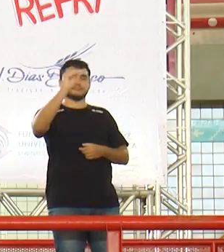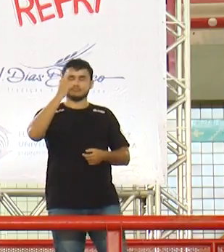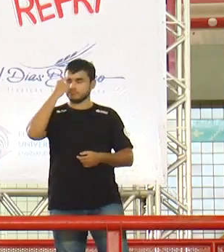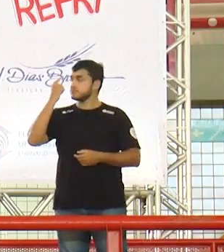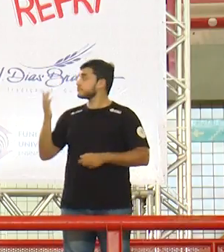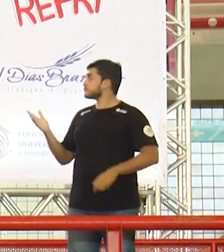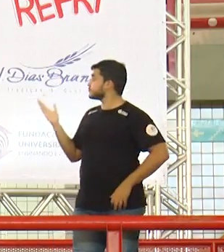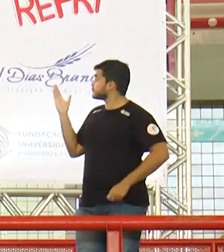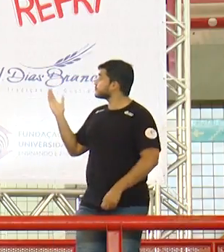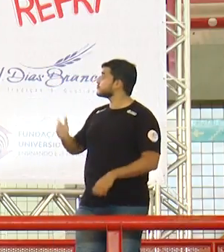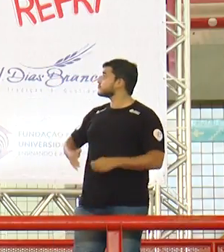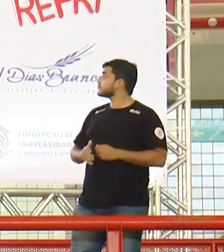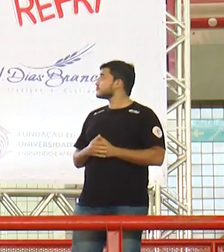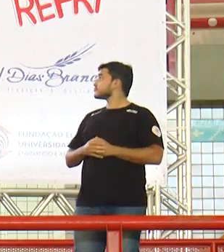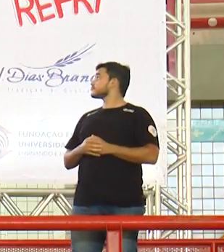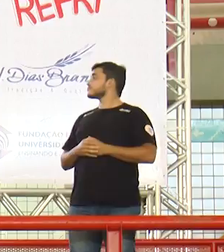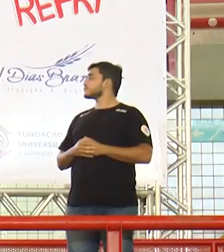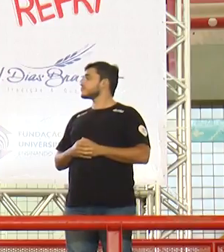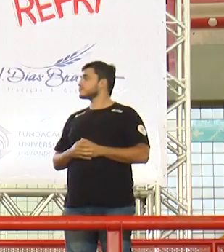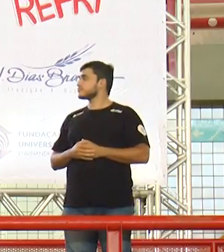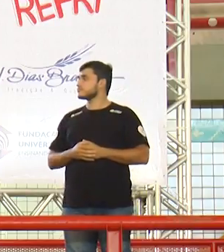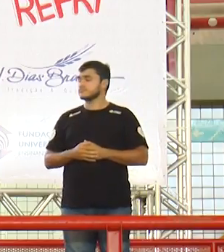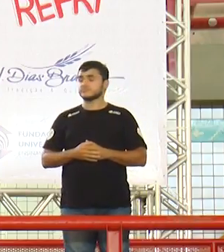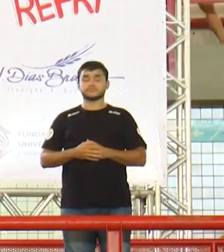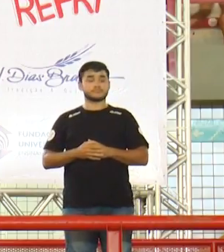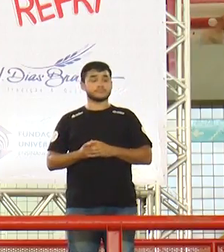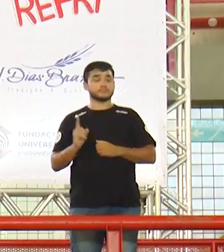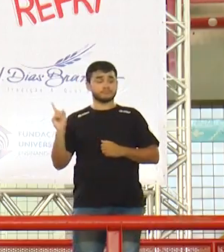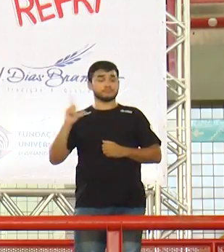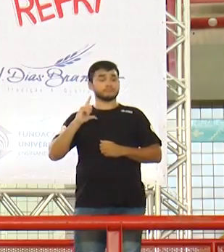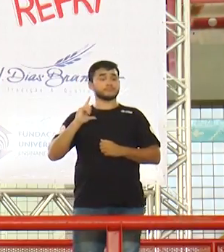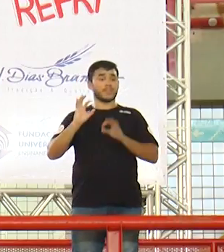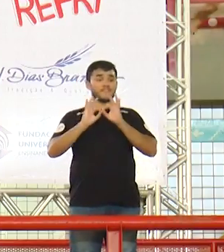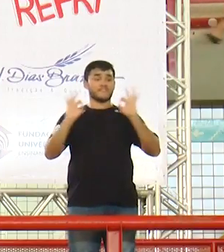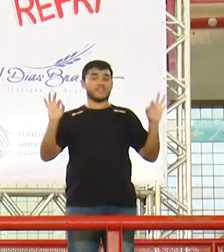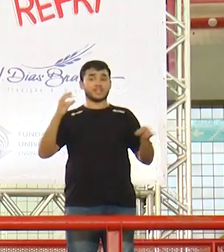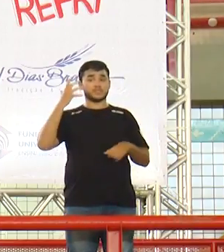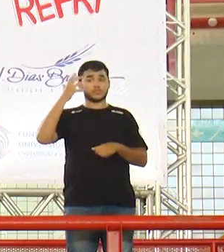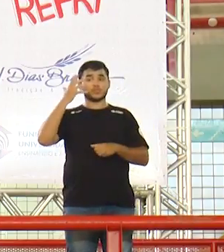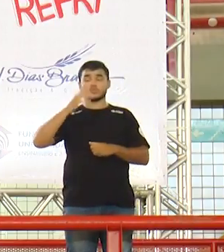galos, noites e quintais. Isso é um trechinho de uma canção do Belchior.